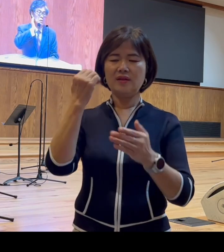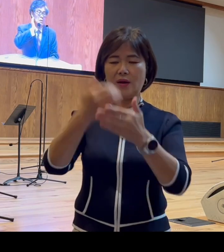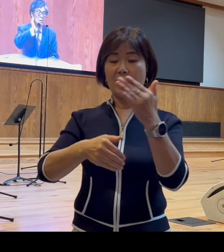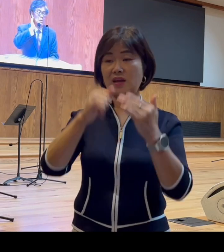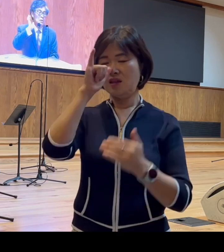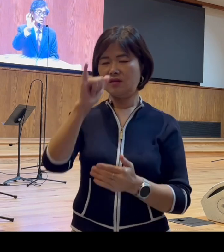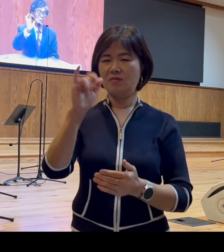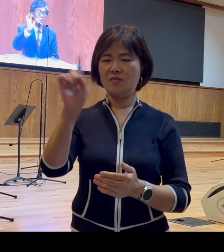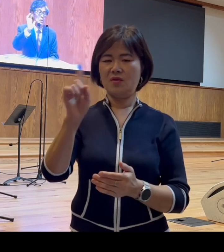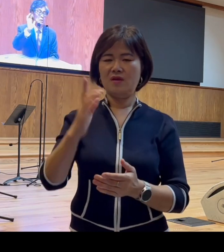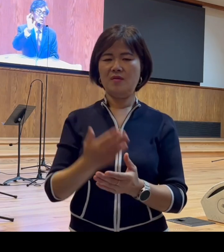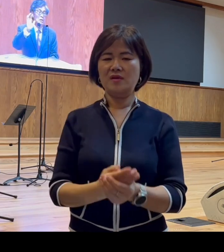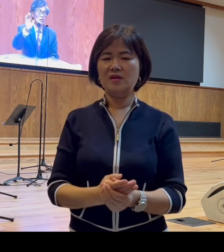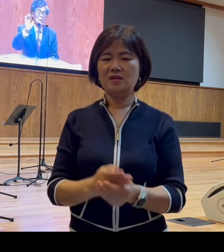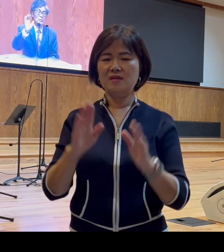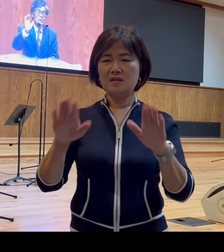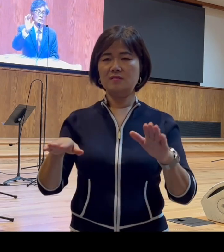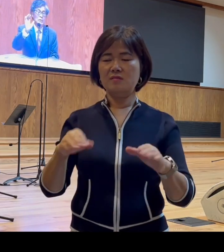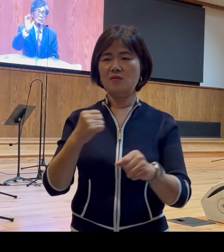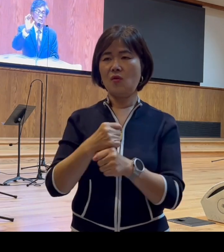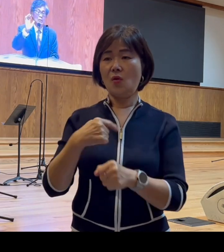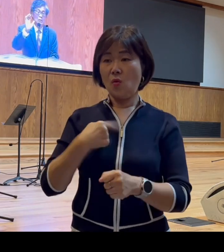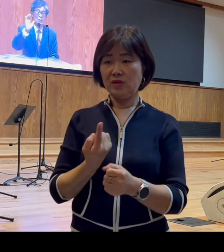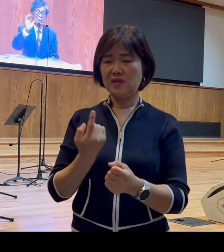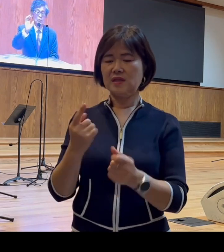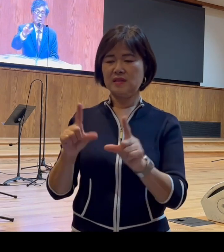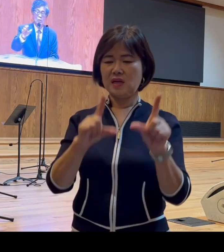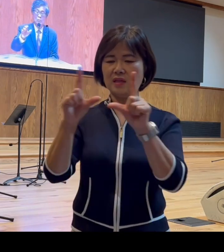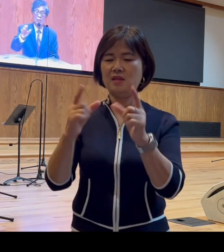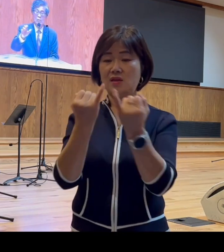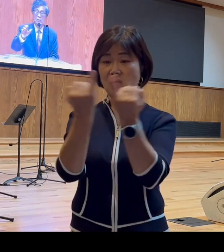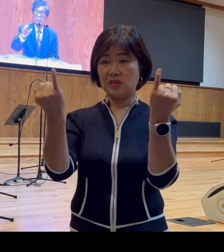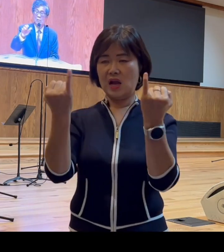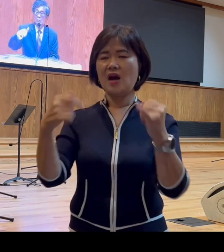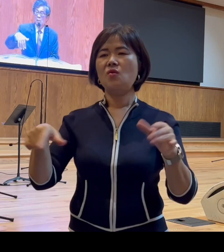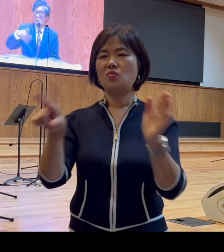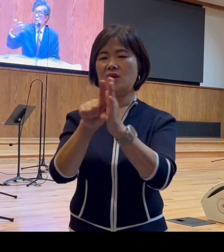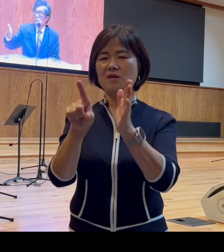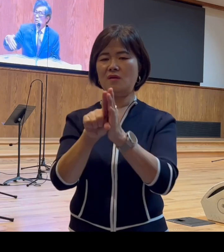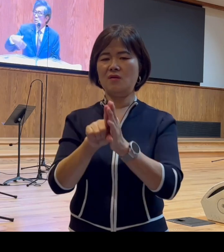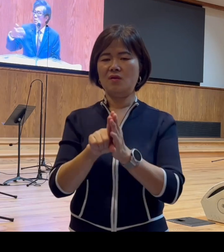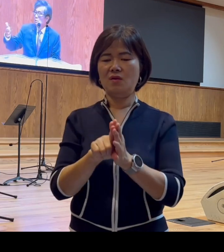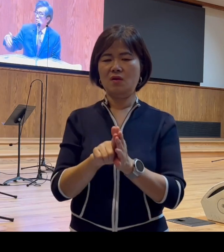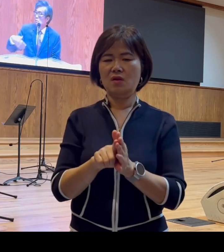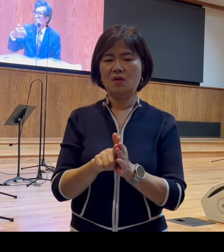뭐냐면 이제 그 싱글맘들을 위해서 이제